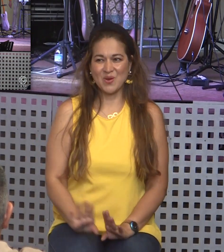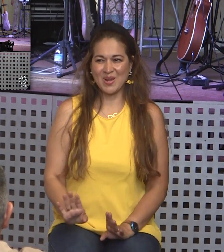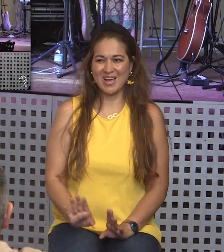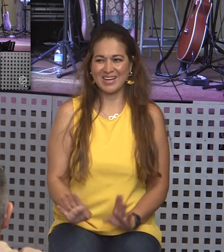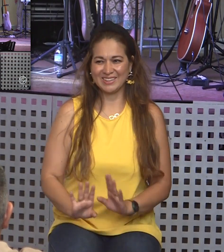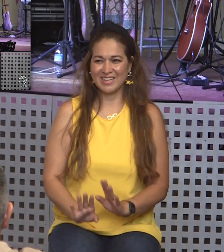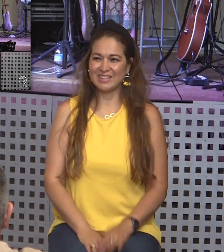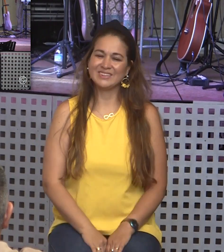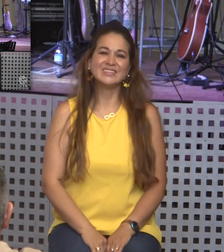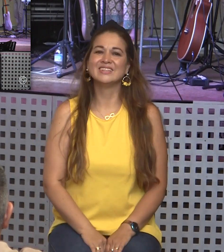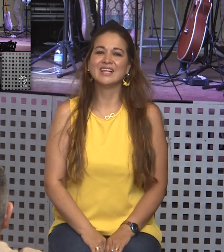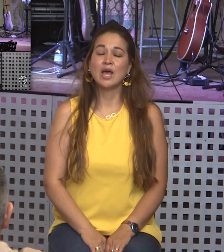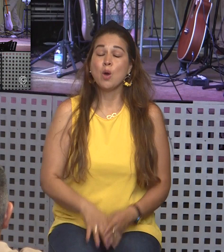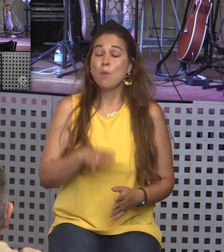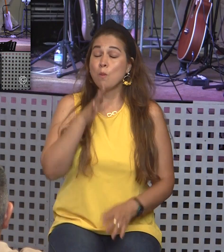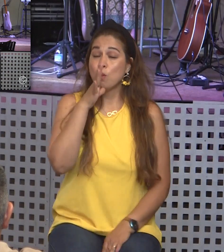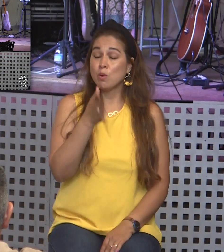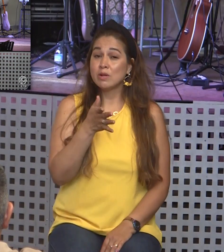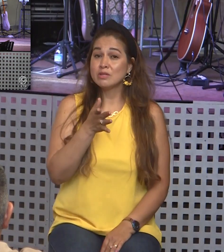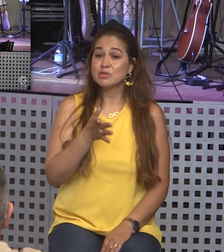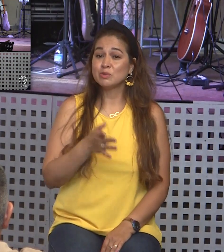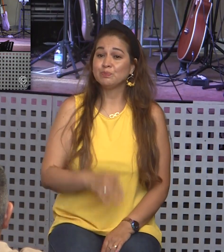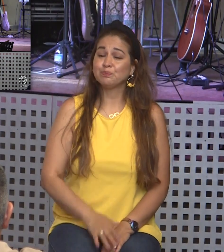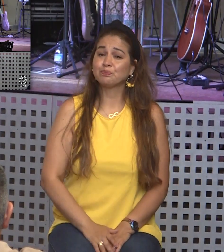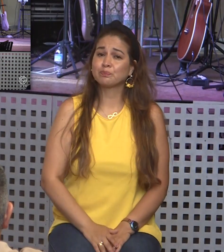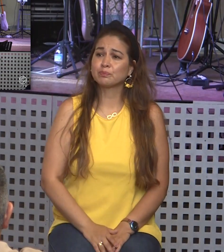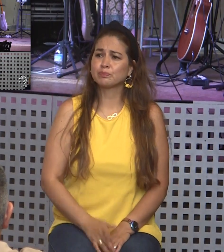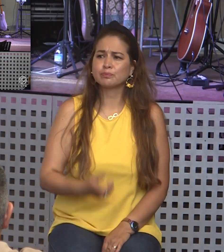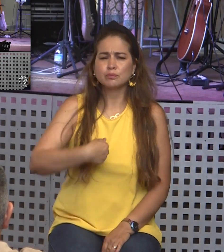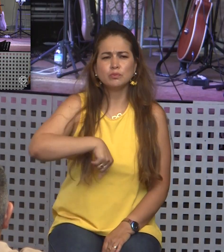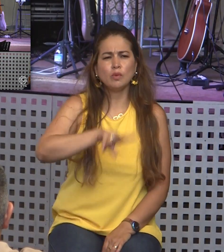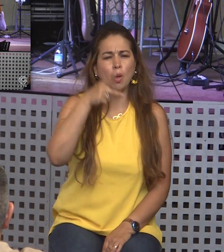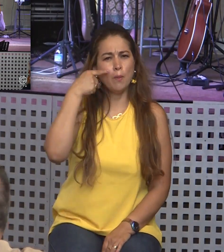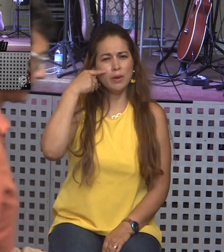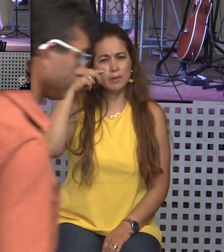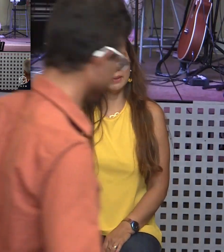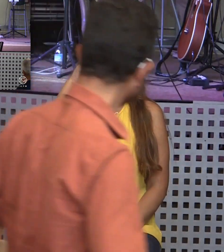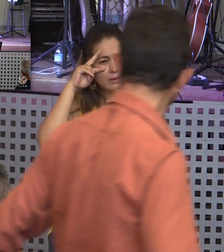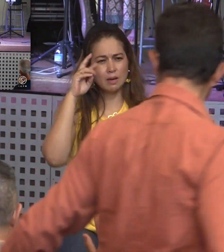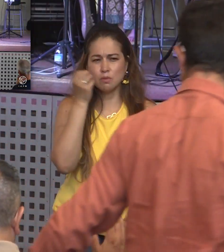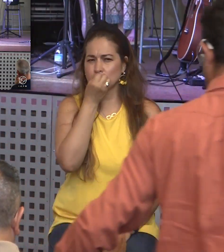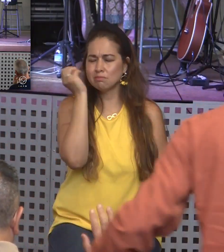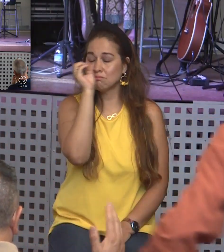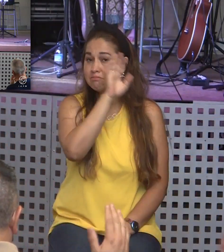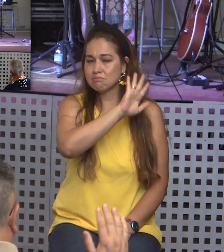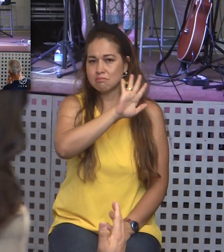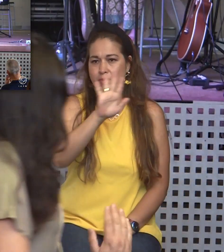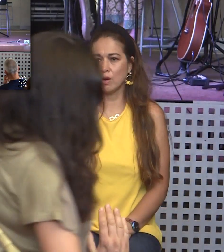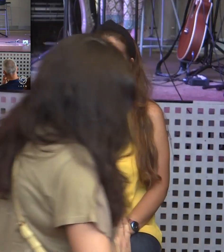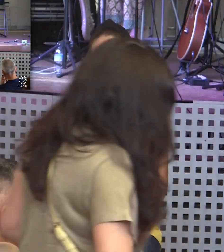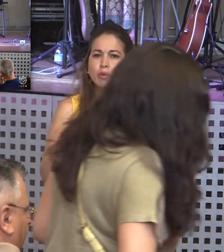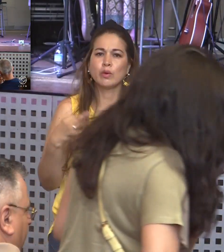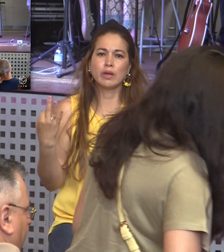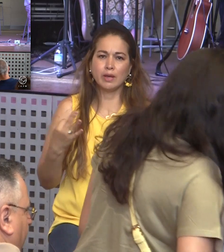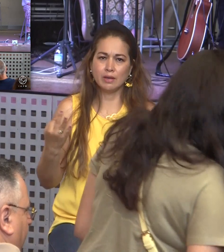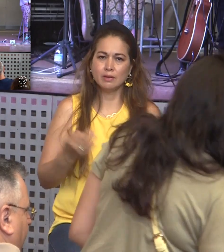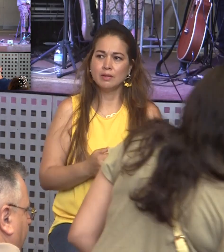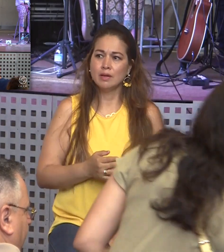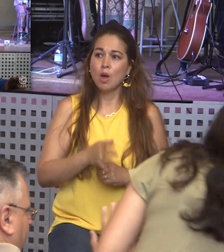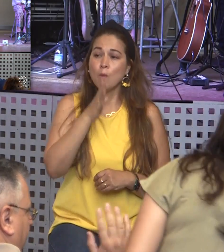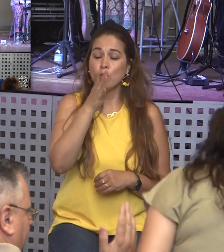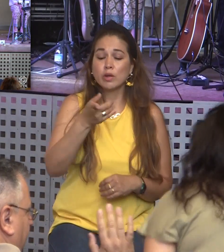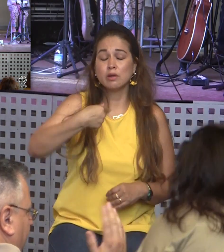y vivir. Somos una generación o unas generaciones que podemos experimentar